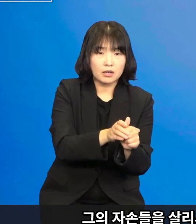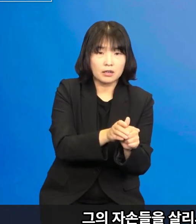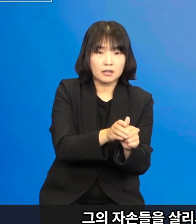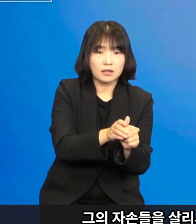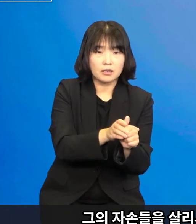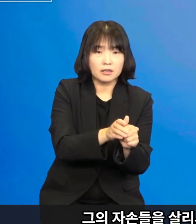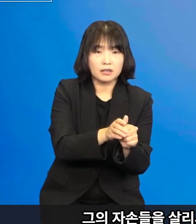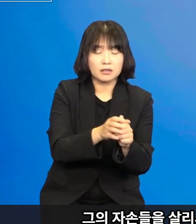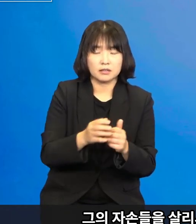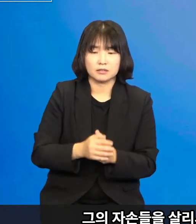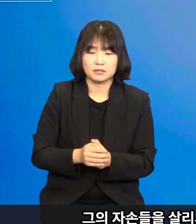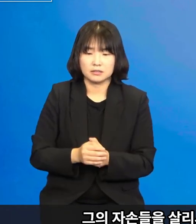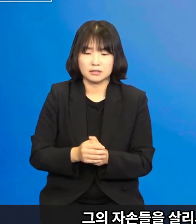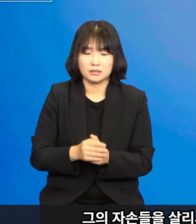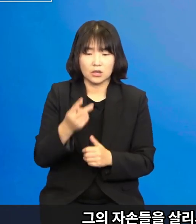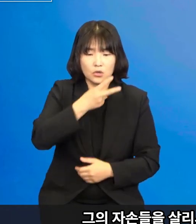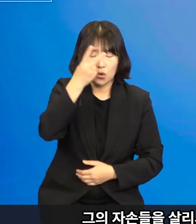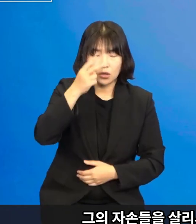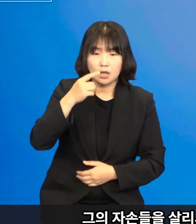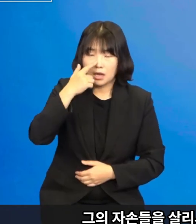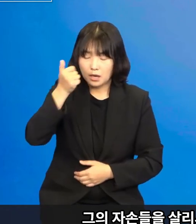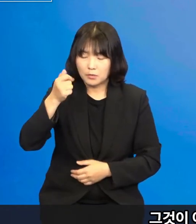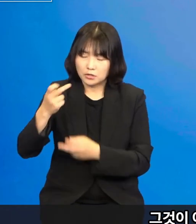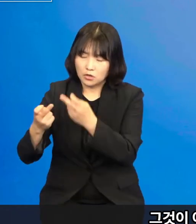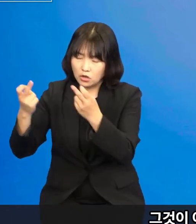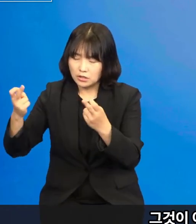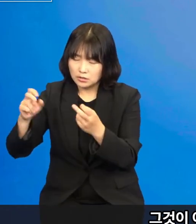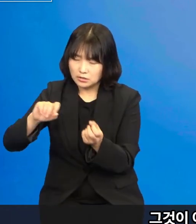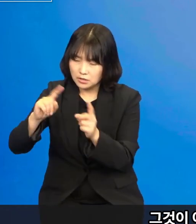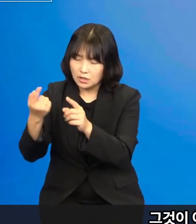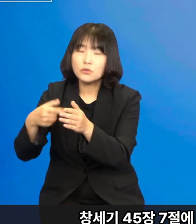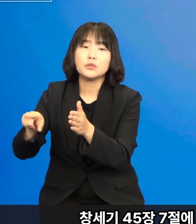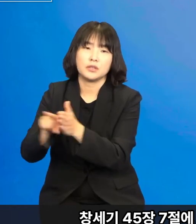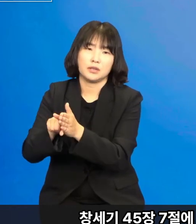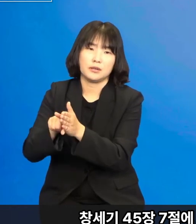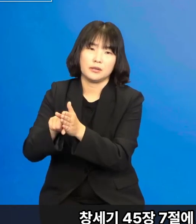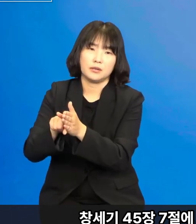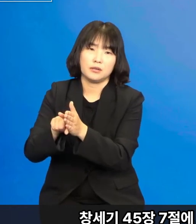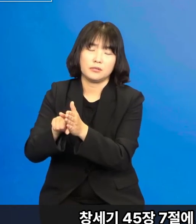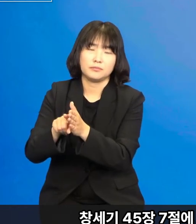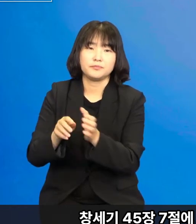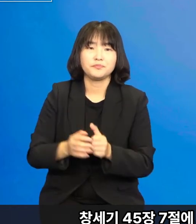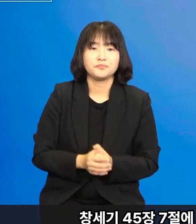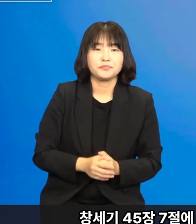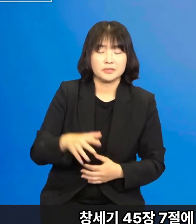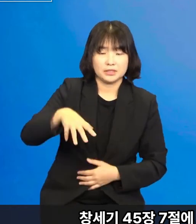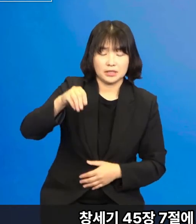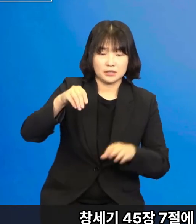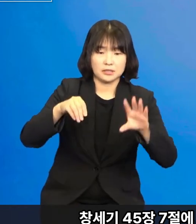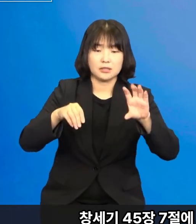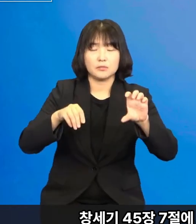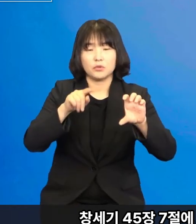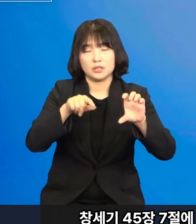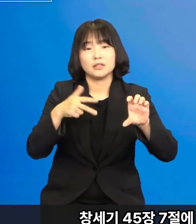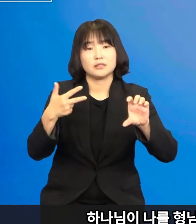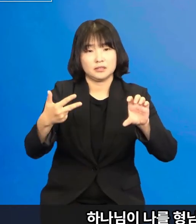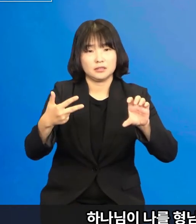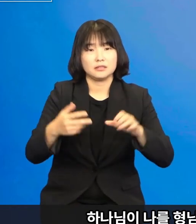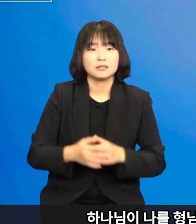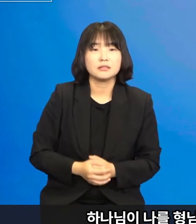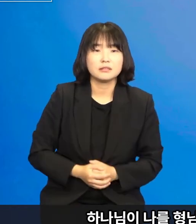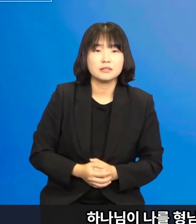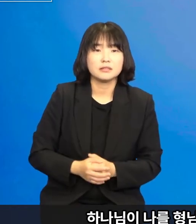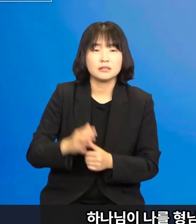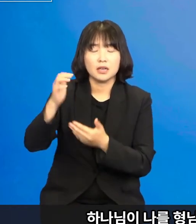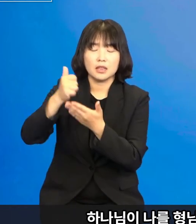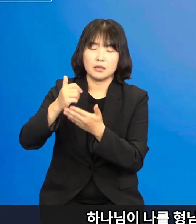자손들을 살리시려고 총리로 세우신 것이죠. 그것이 어디 나옵니까? 창세기 45장 7절에 요셉은 이것을 알고 있었어요. 하나님이